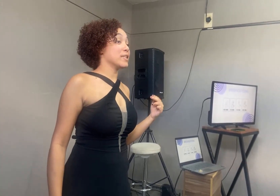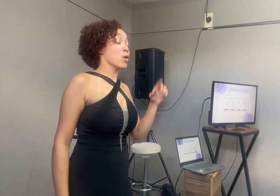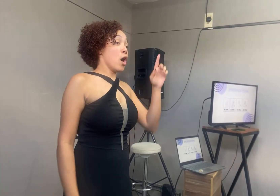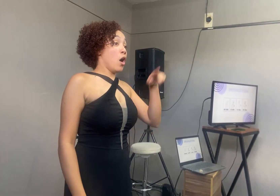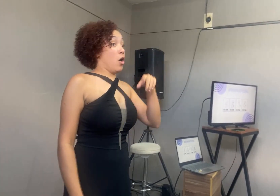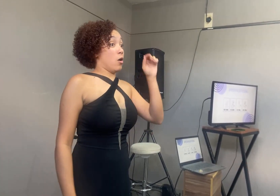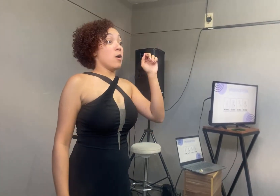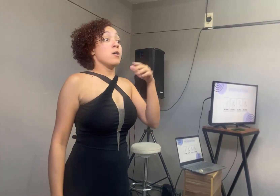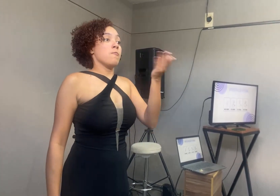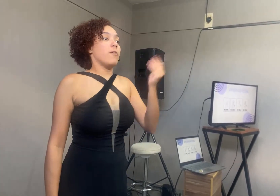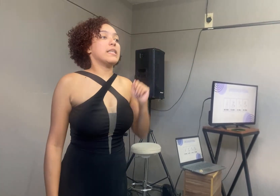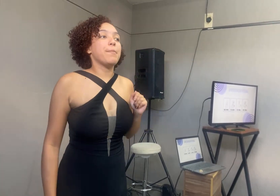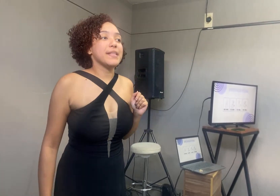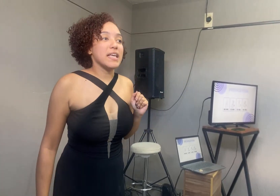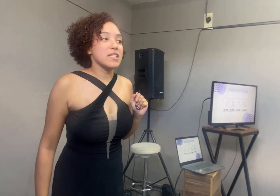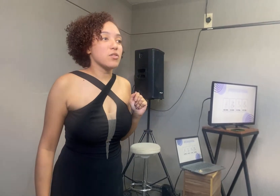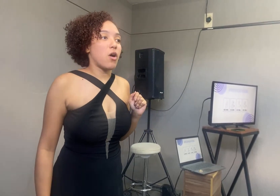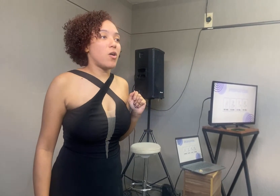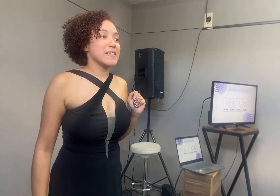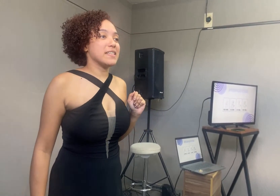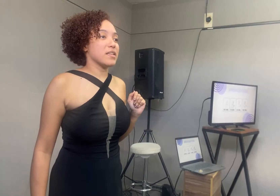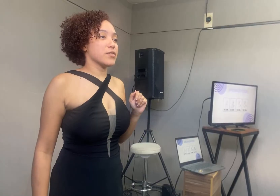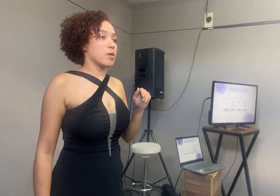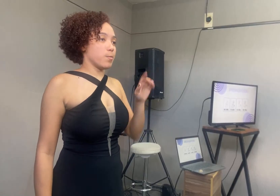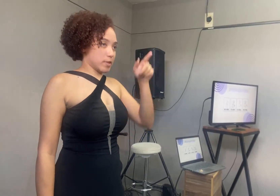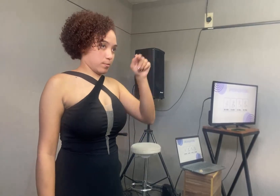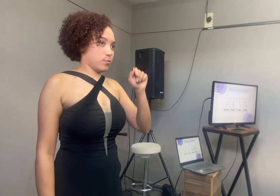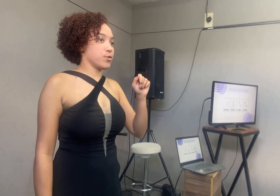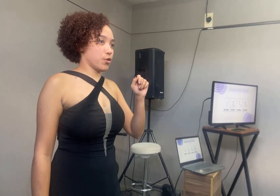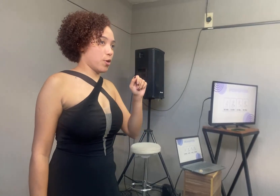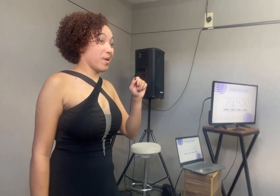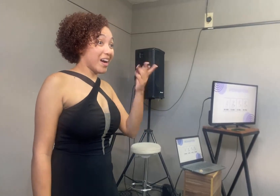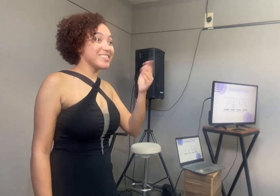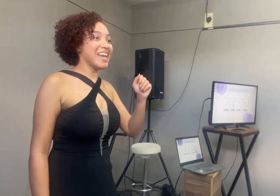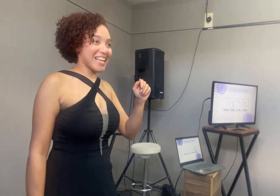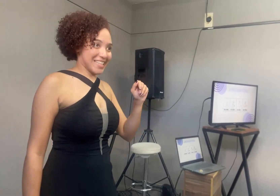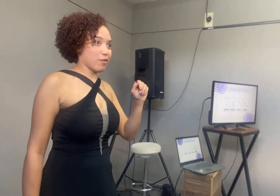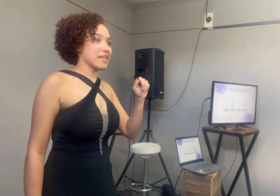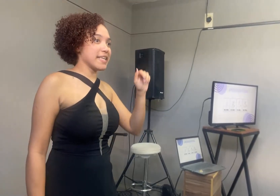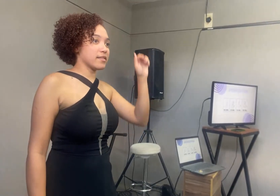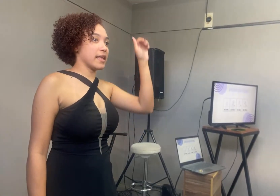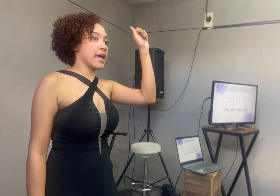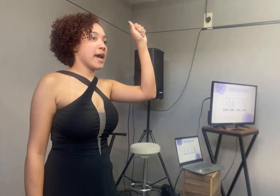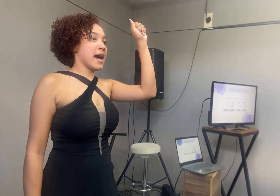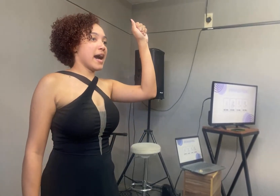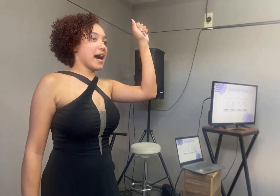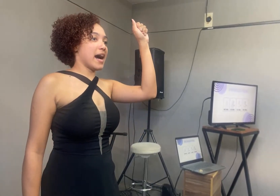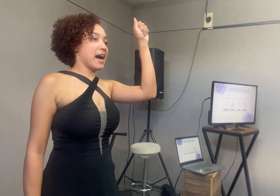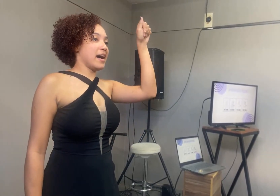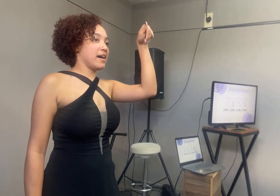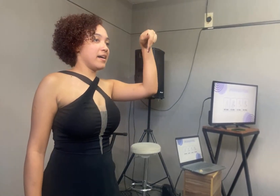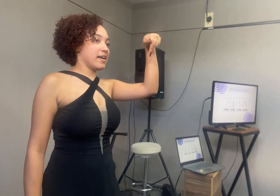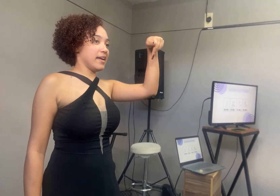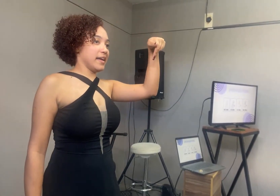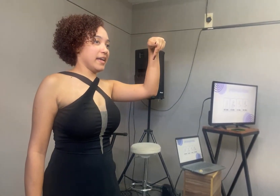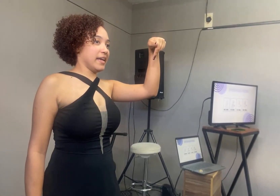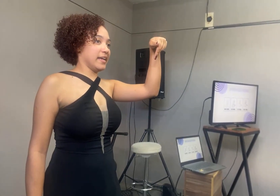Acento? Ó, vai depender de qual acento tem o seu nome. Por exemplo, o seu nome André tem um acento, né? A,